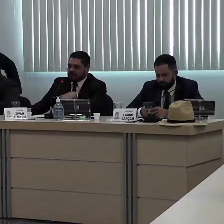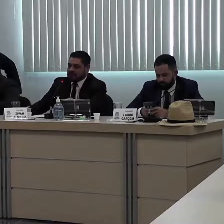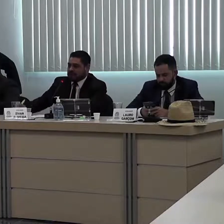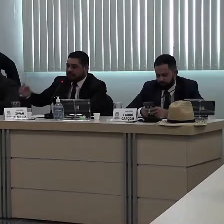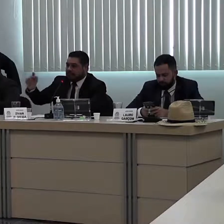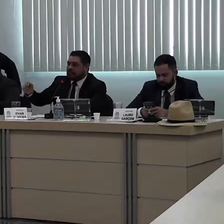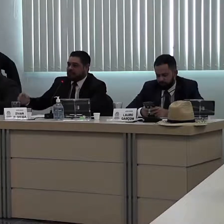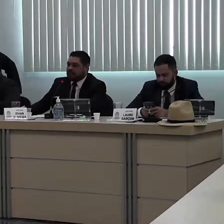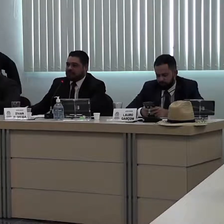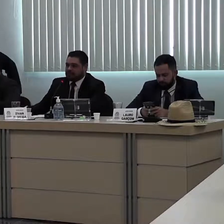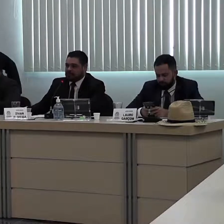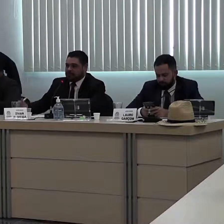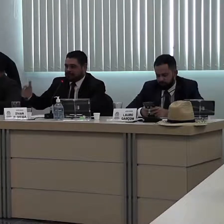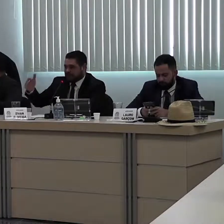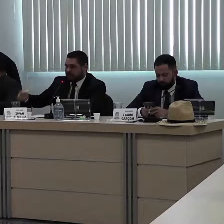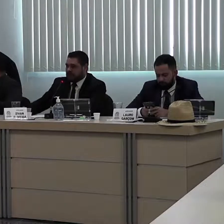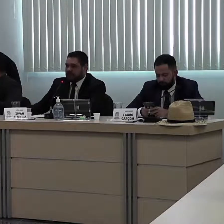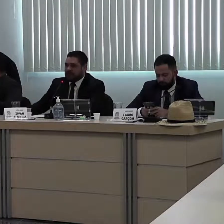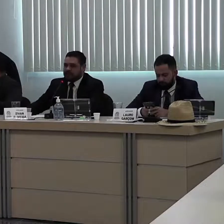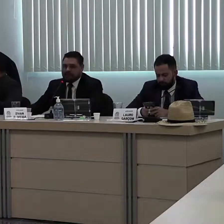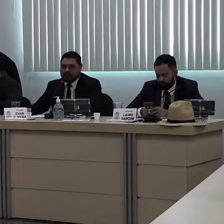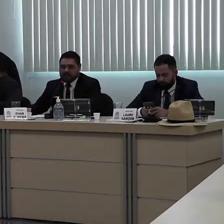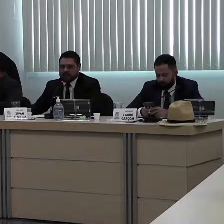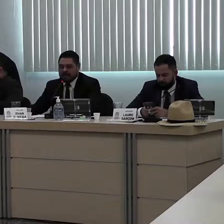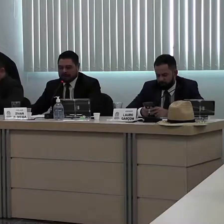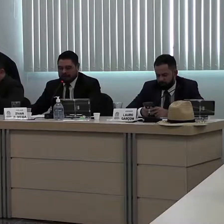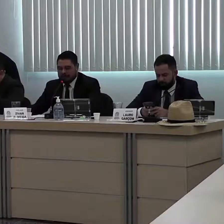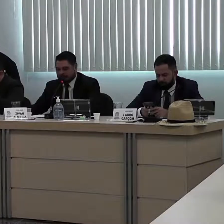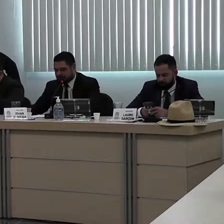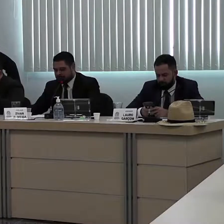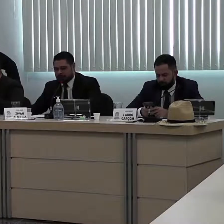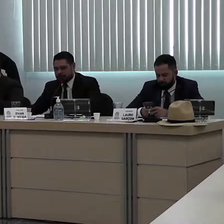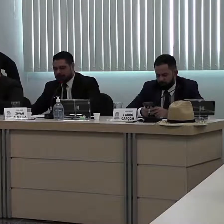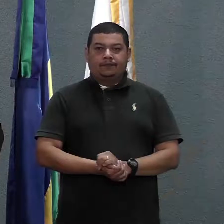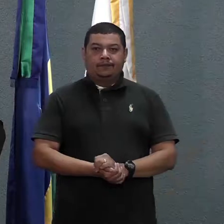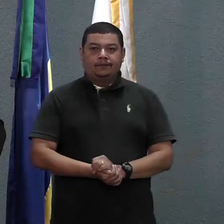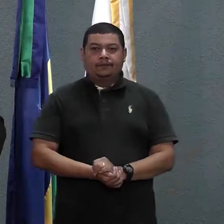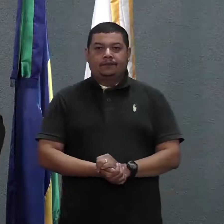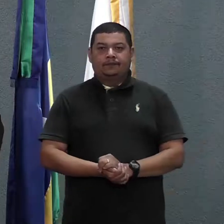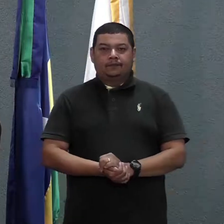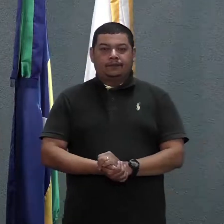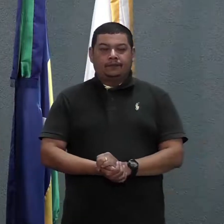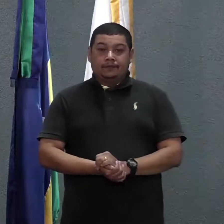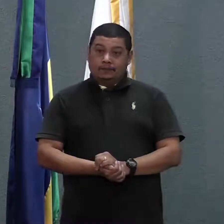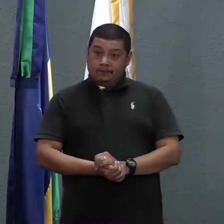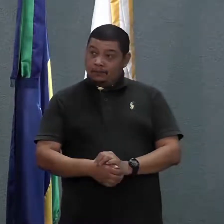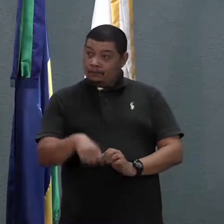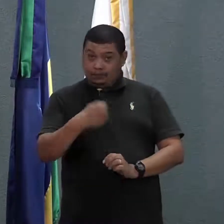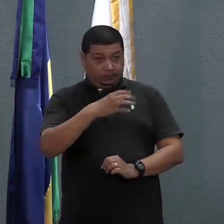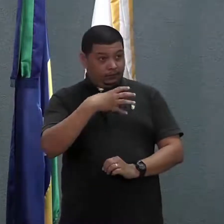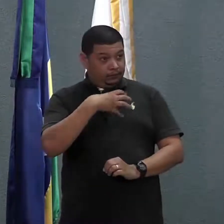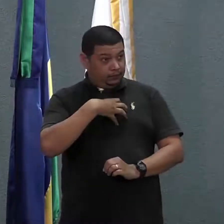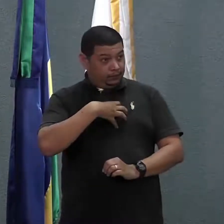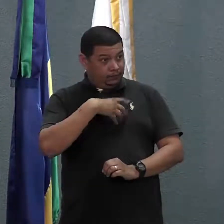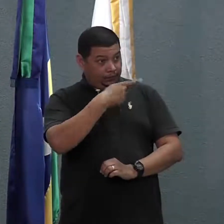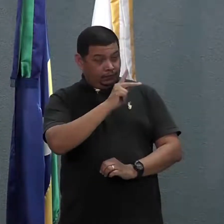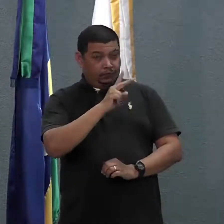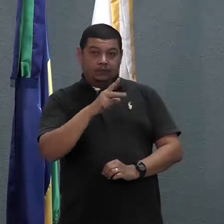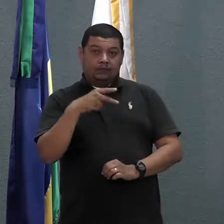o recurso lá também desde fevereiro do ano passado. Valeu, vereador. Obrigado pela palavra. Reconhecer,